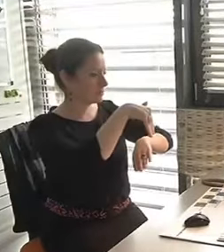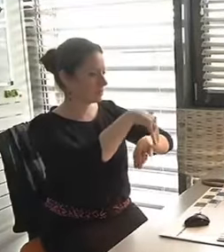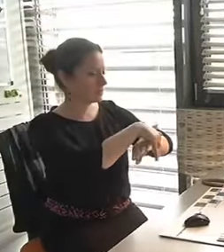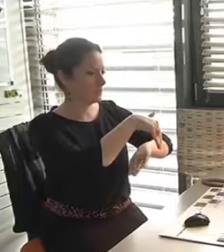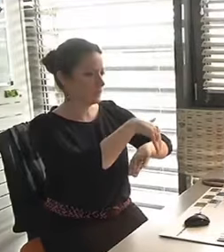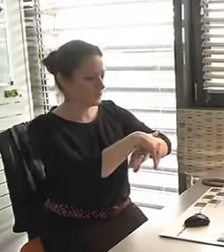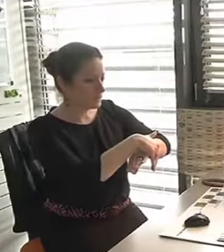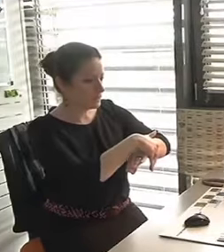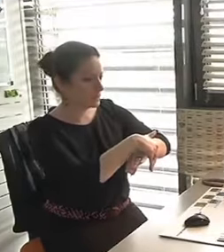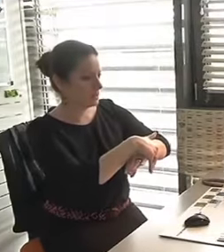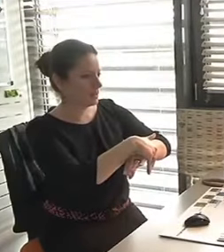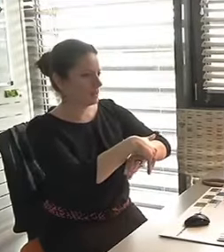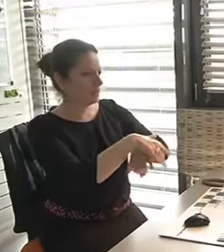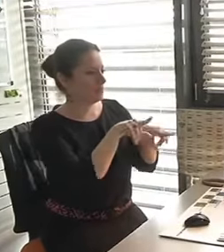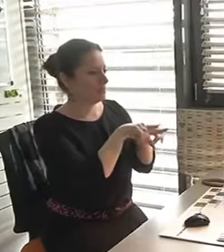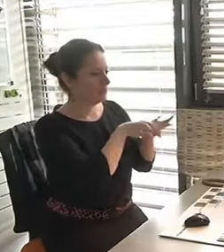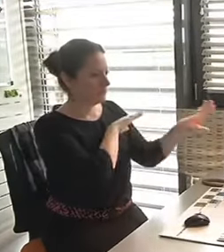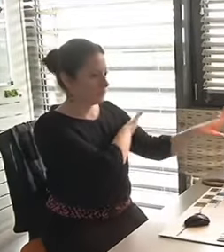soir,